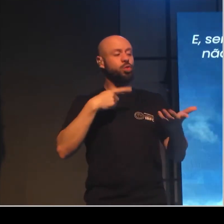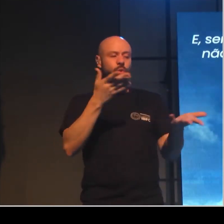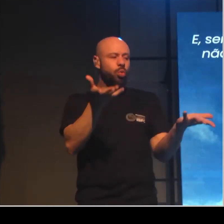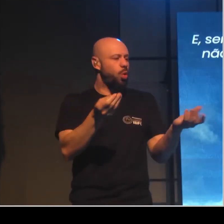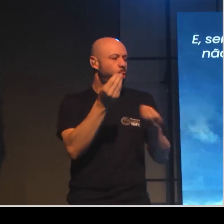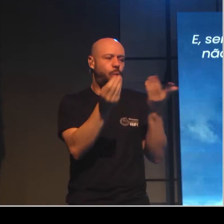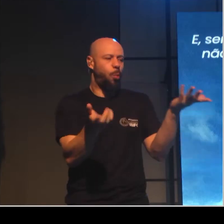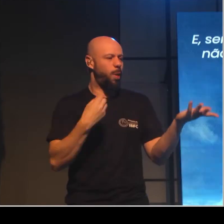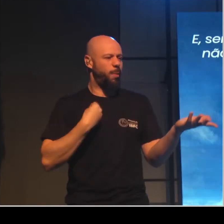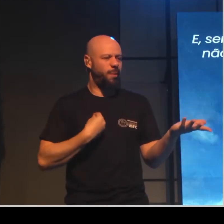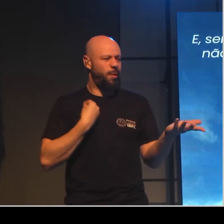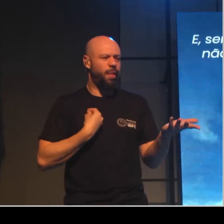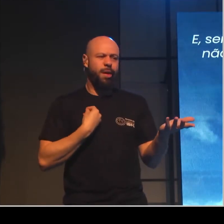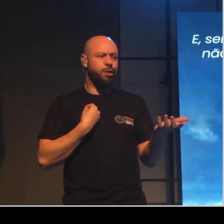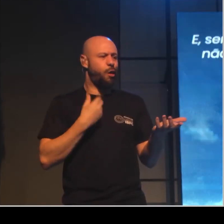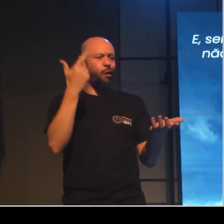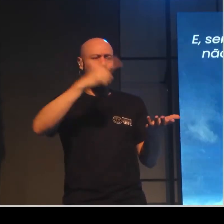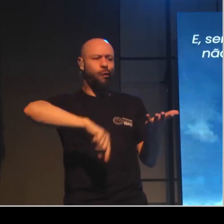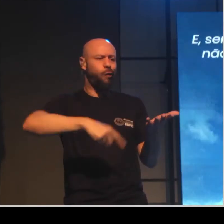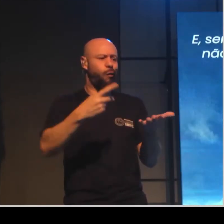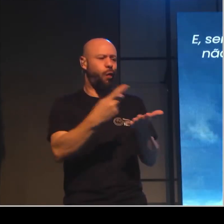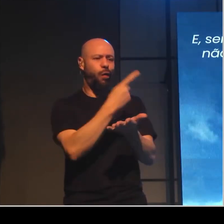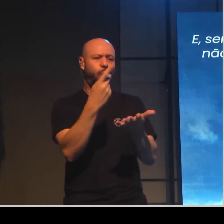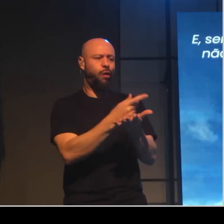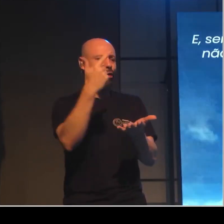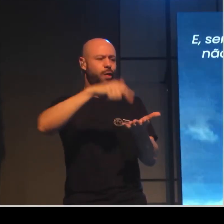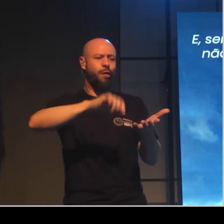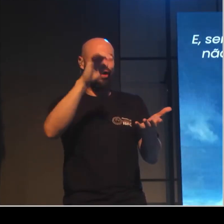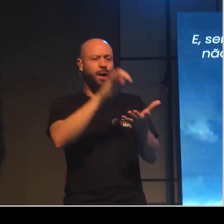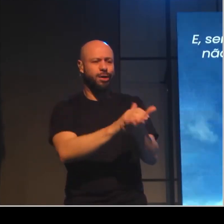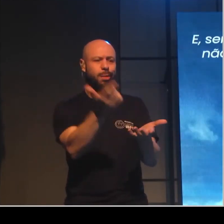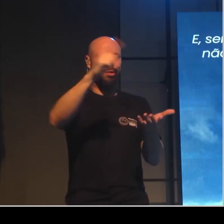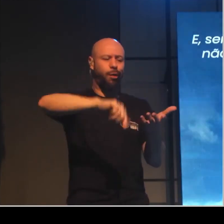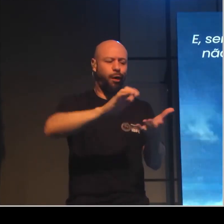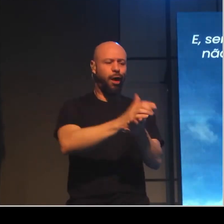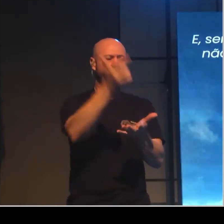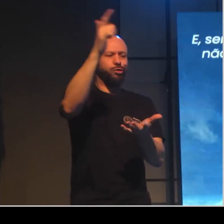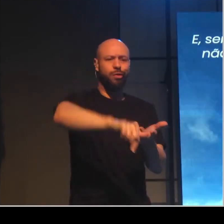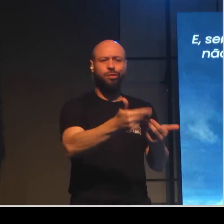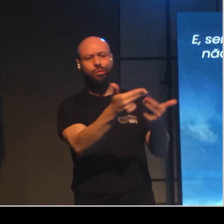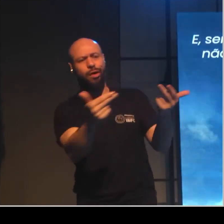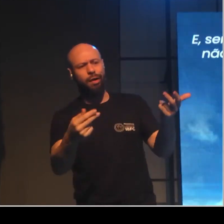quê, chuta tudo para cima, daí vai para o outro. E daí